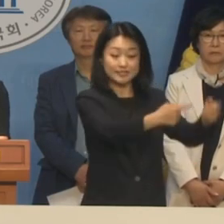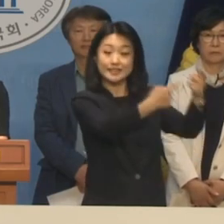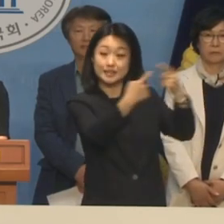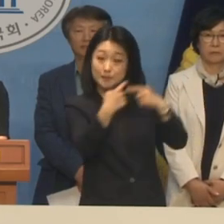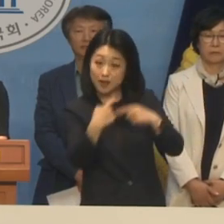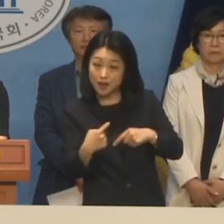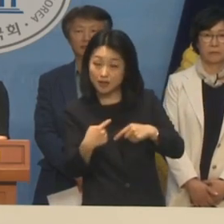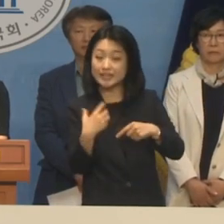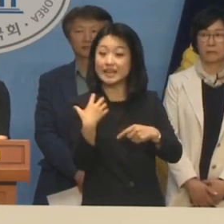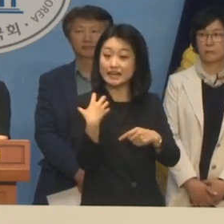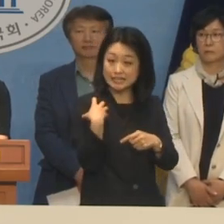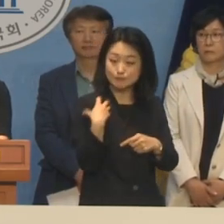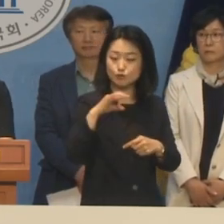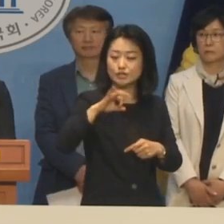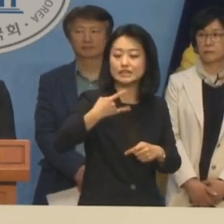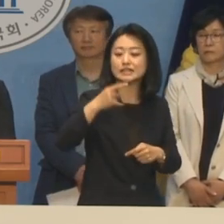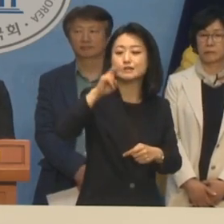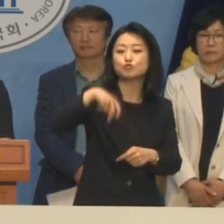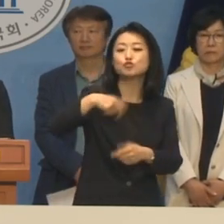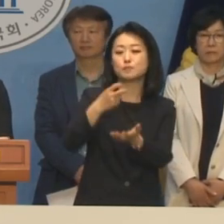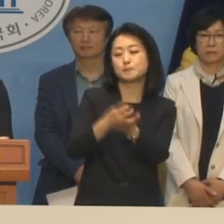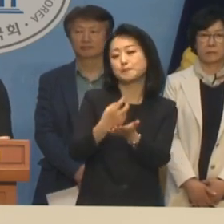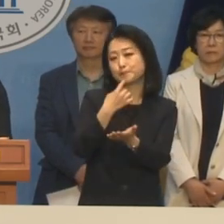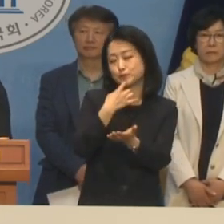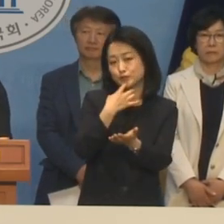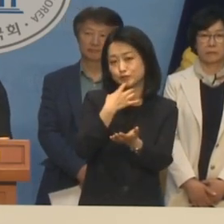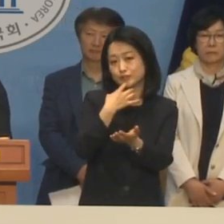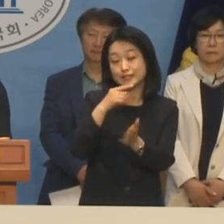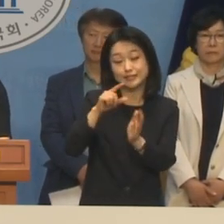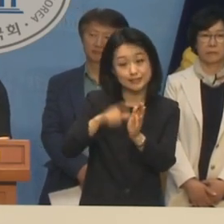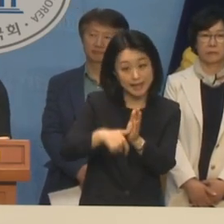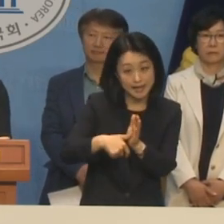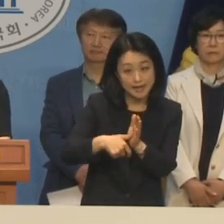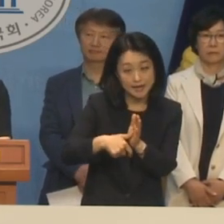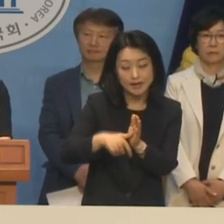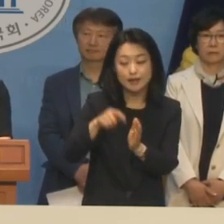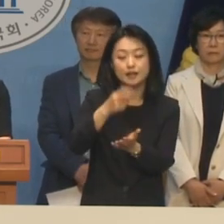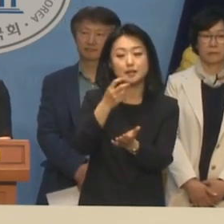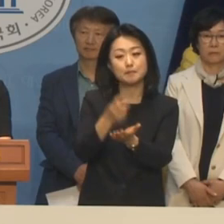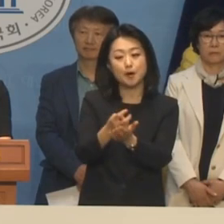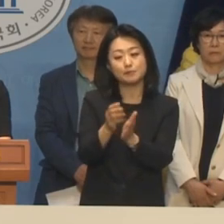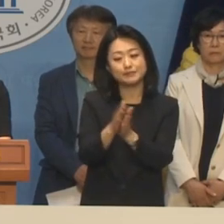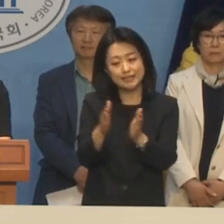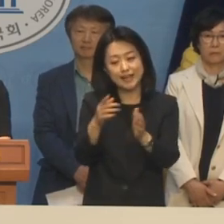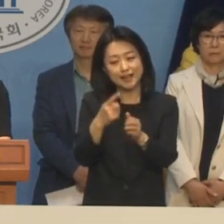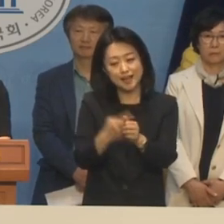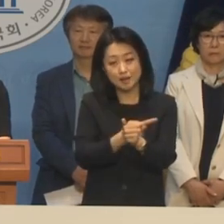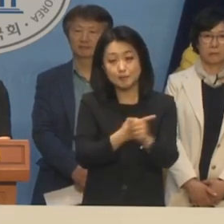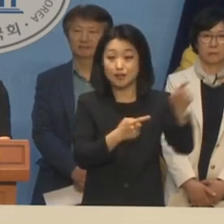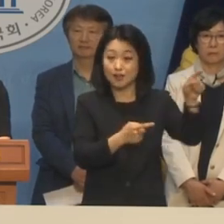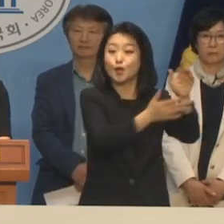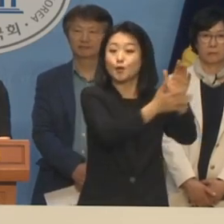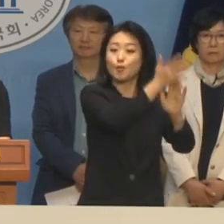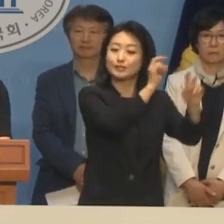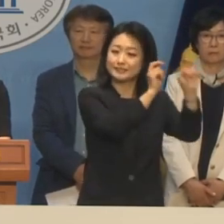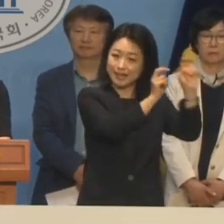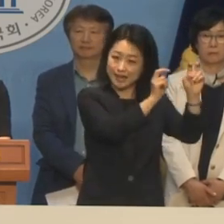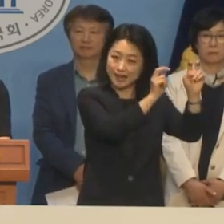한다는 의무조항으로만 그쳤습니다. 당시에 우리는 이 조항이 도입되면